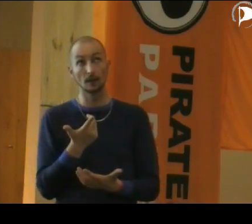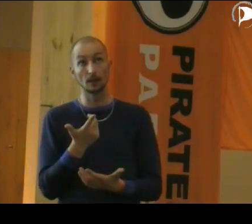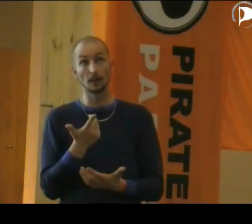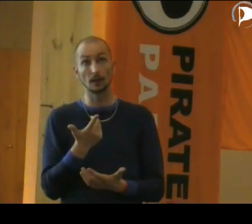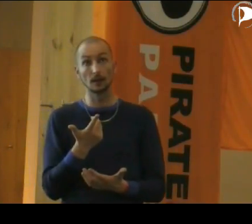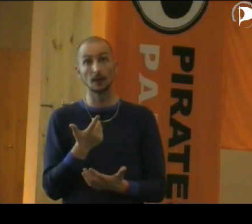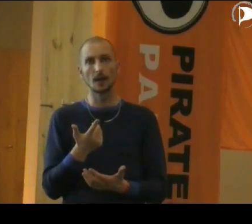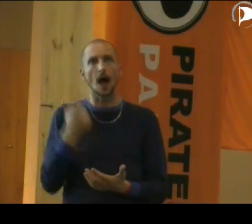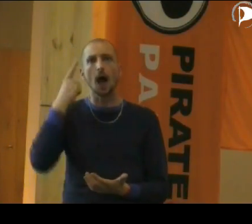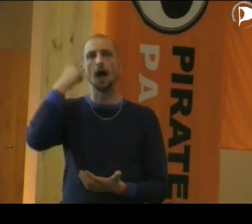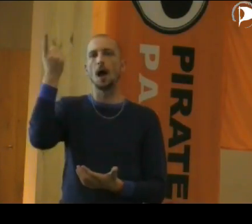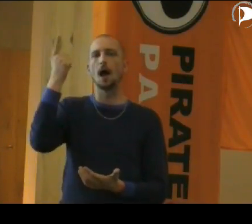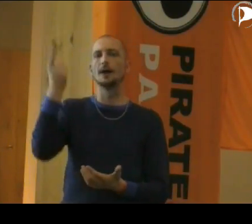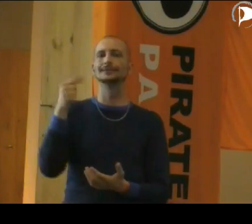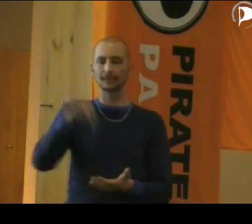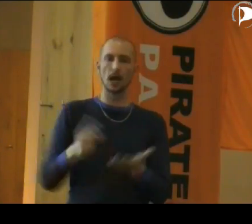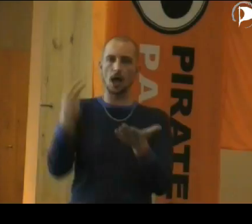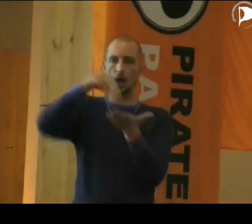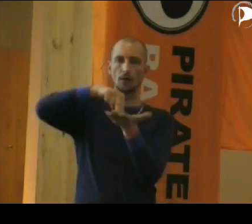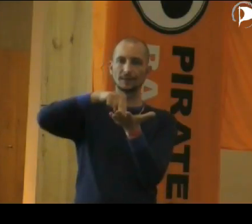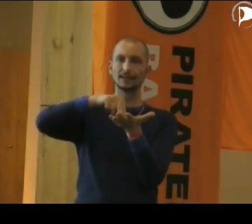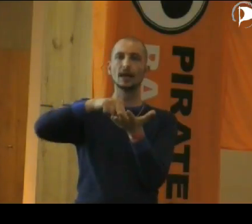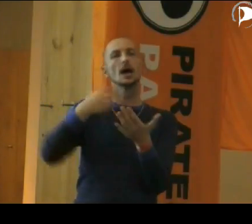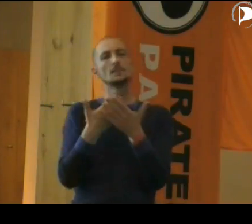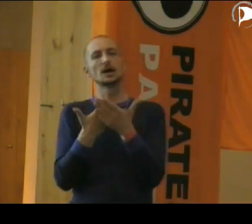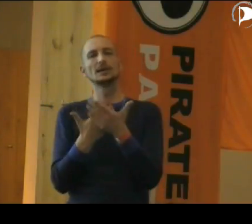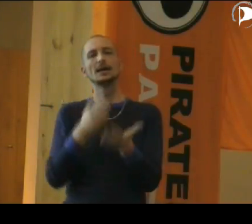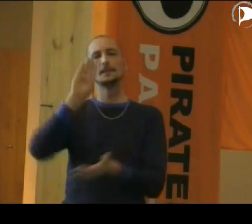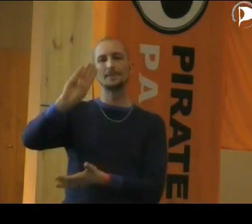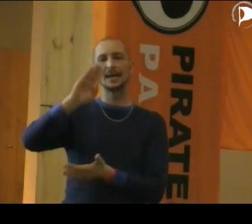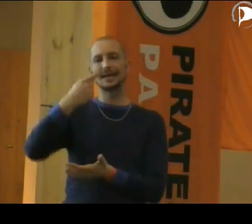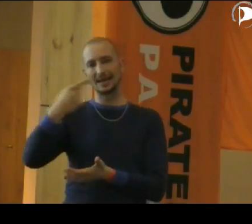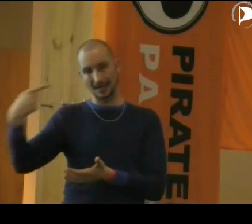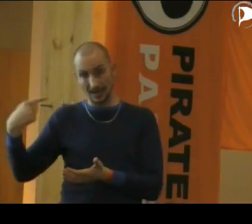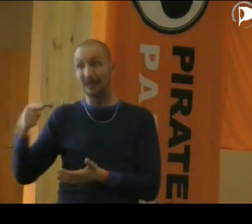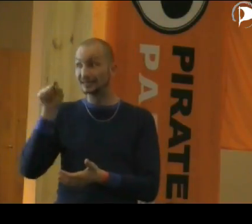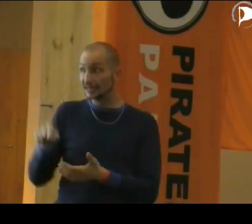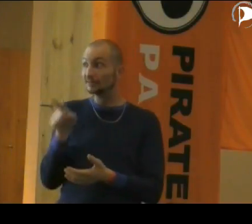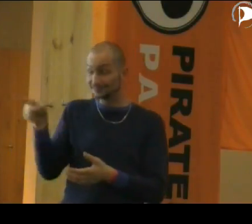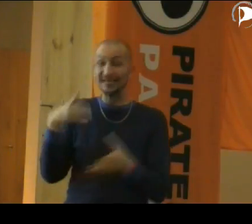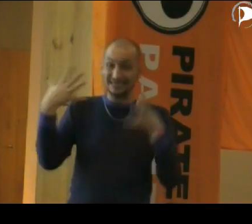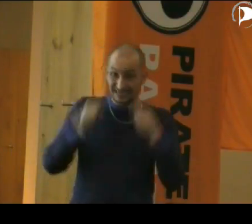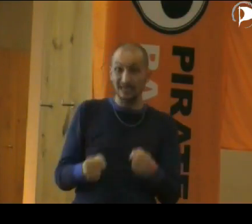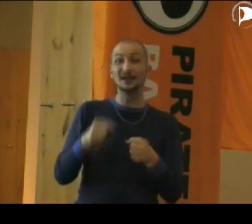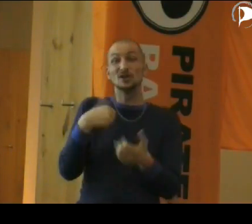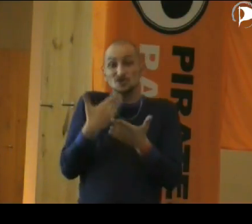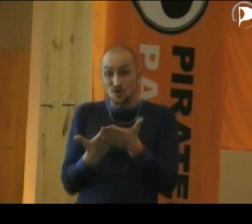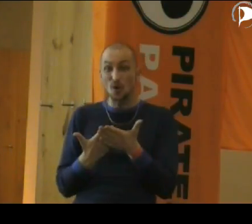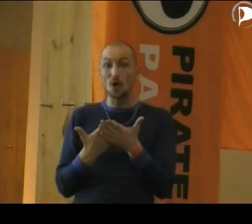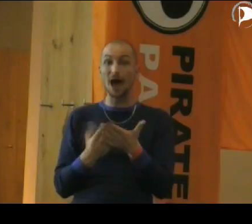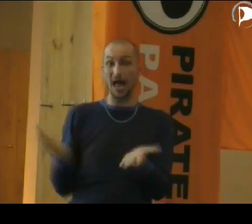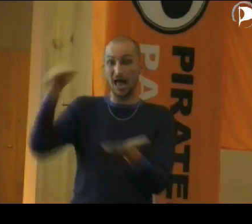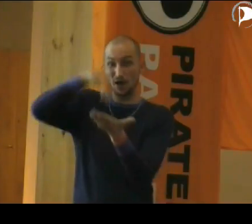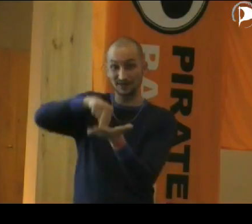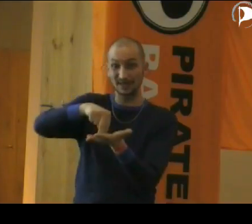sehr gern an ein oft zum thema baby auf dem realität bist du dir sicher dass du so einen auftritt